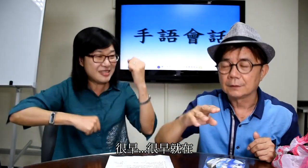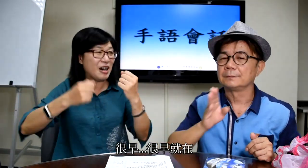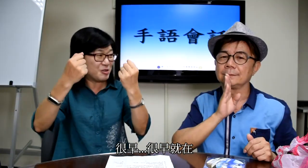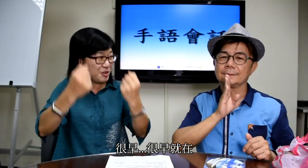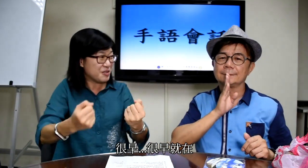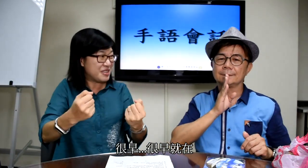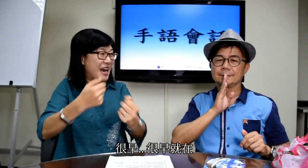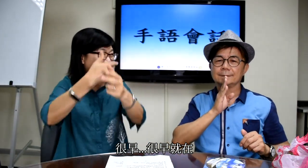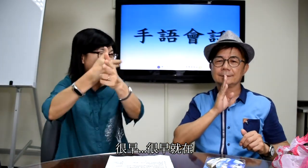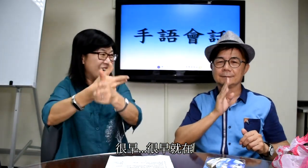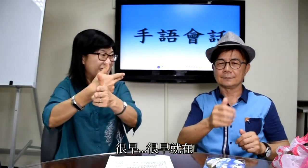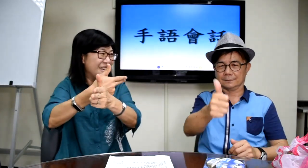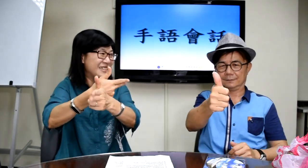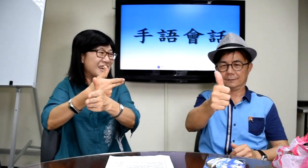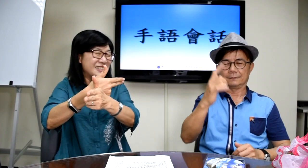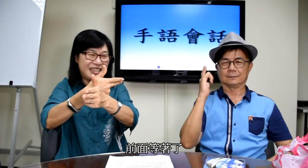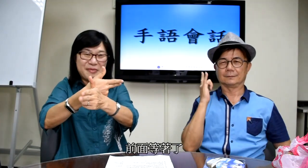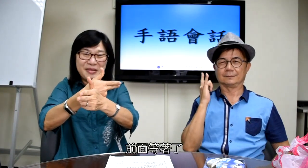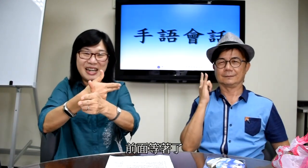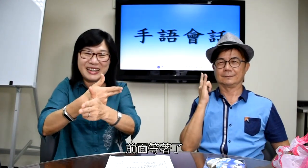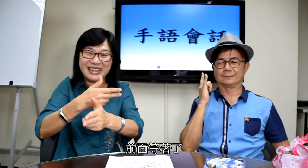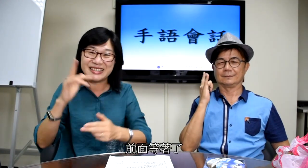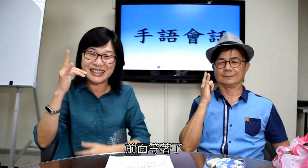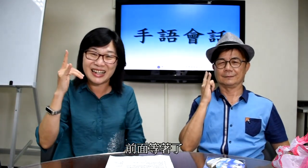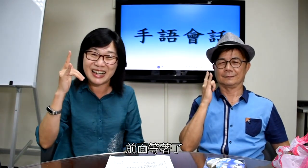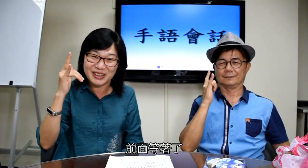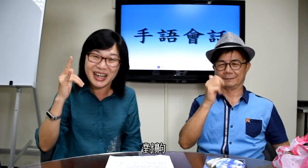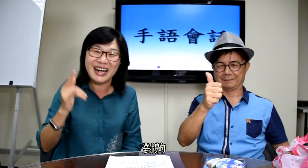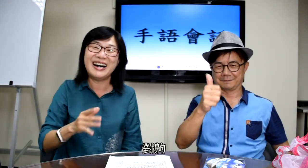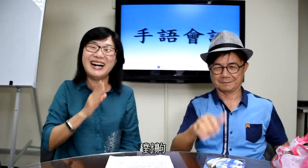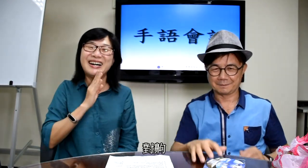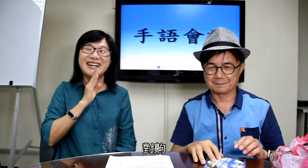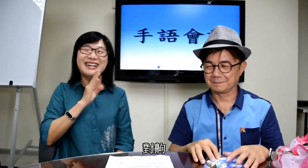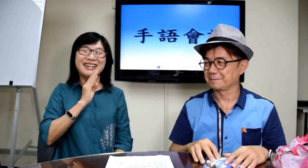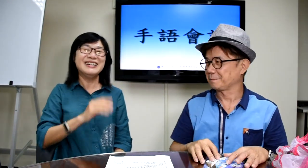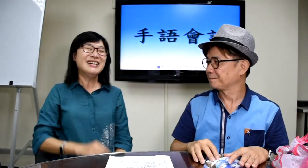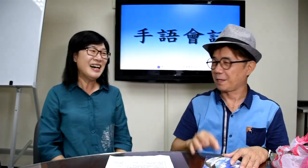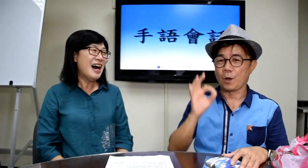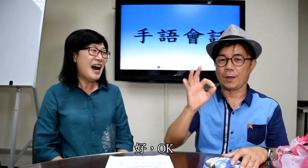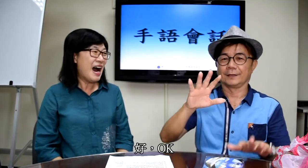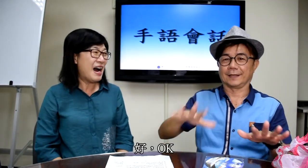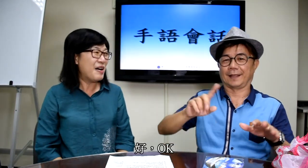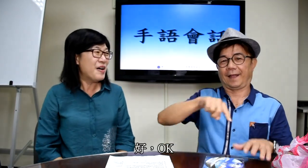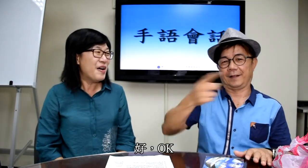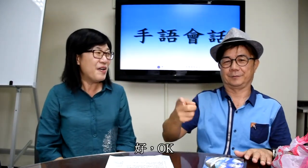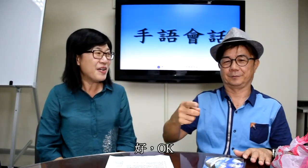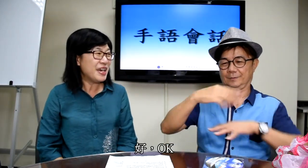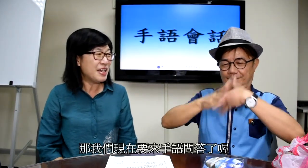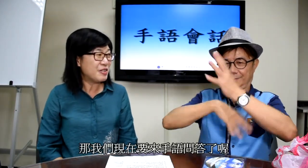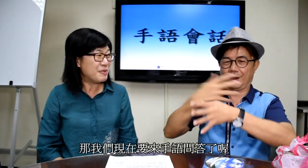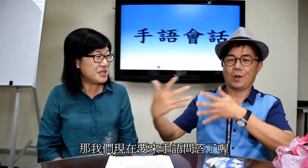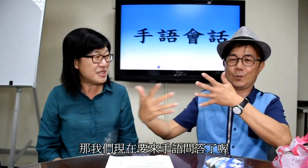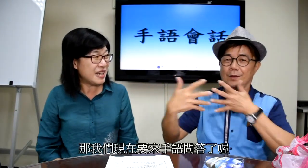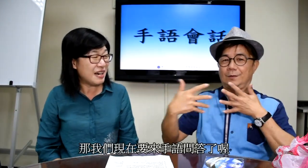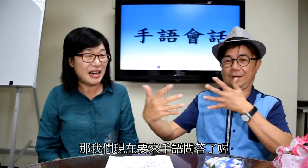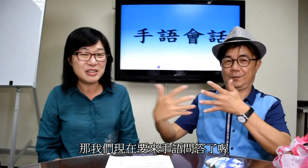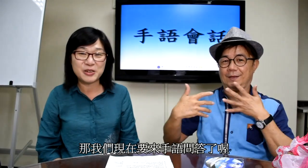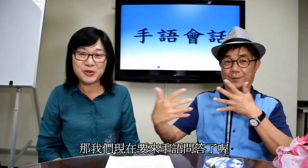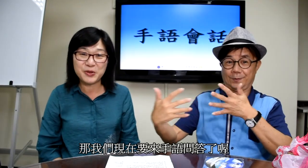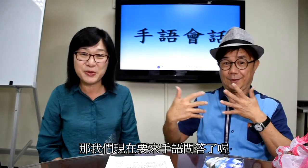很早就在前面等着了，对哦。好 ，OK， 那我们现在要来手语问